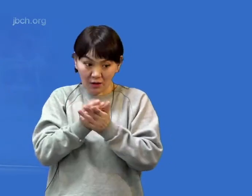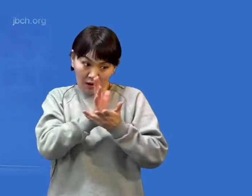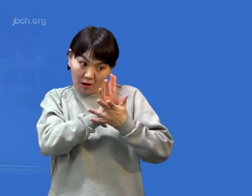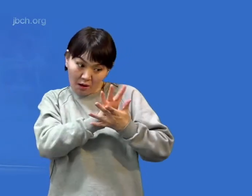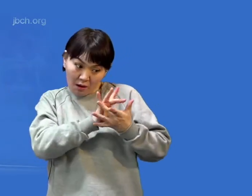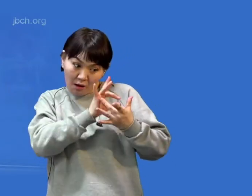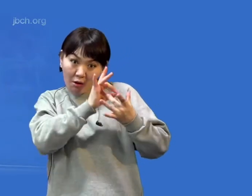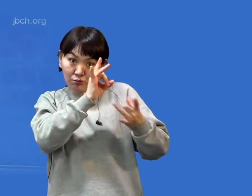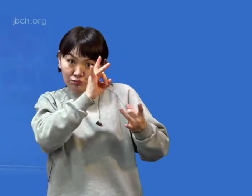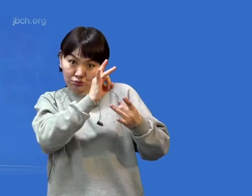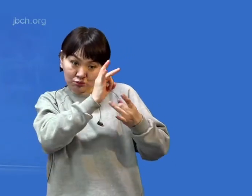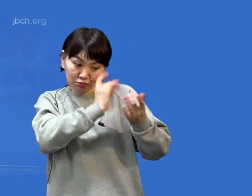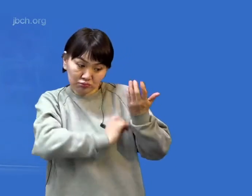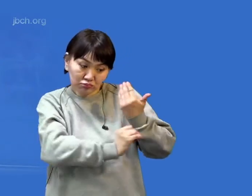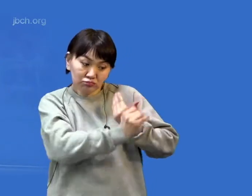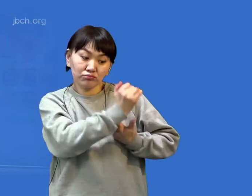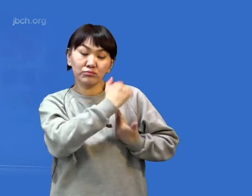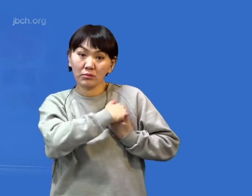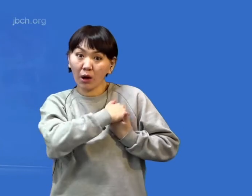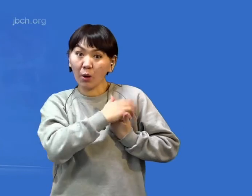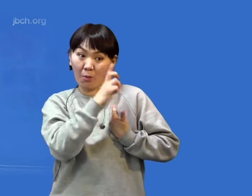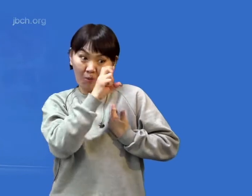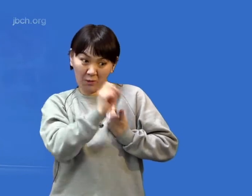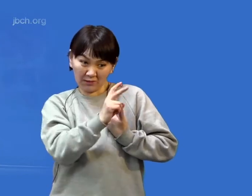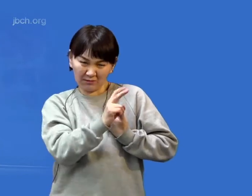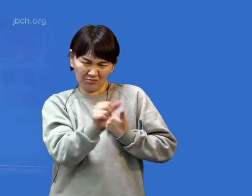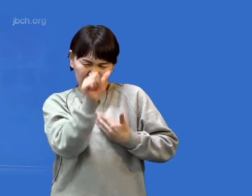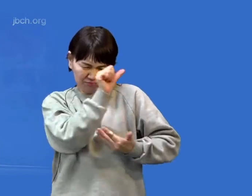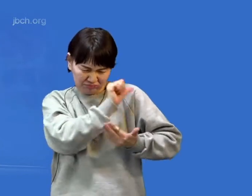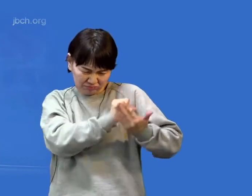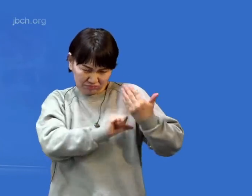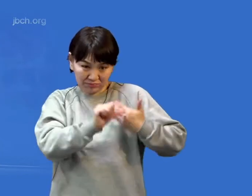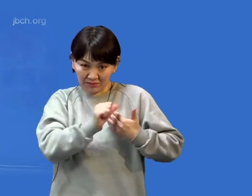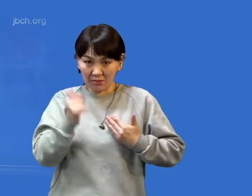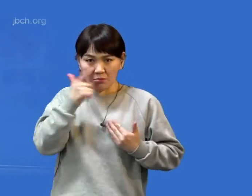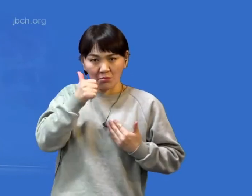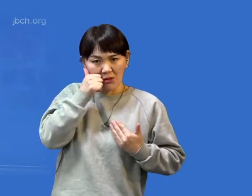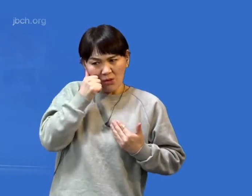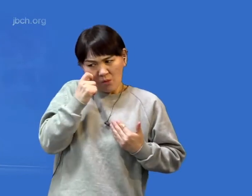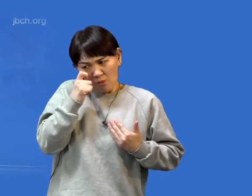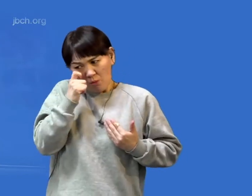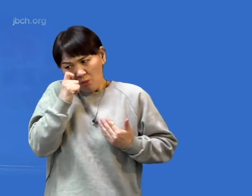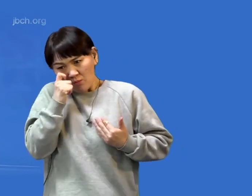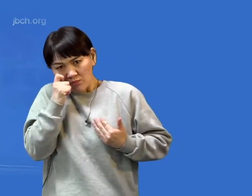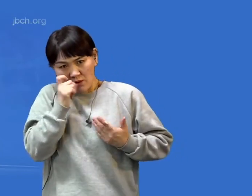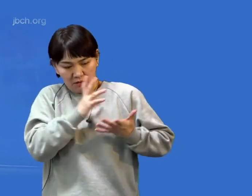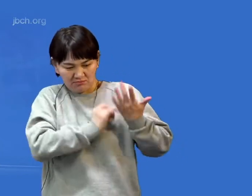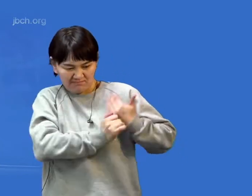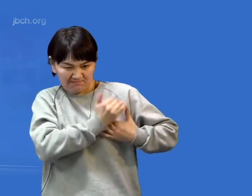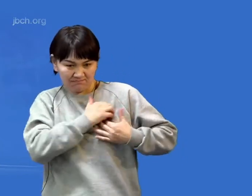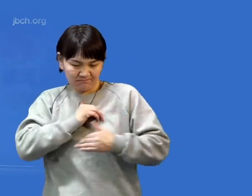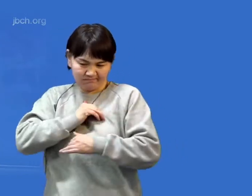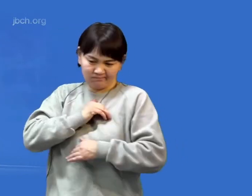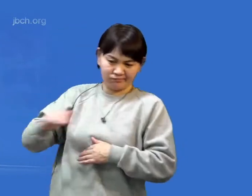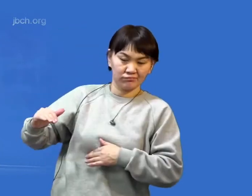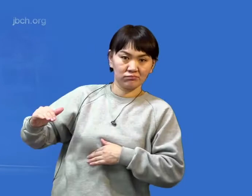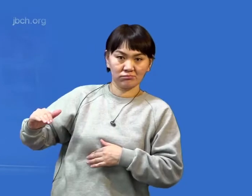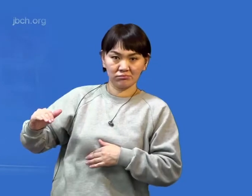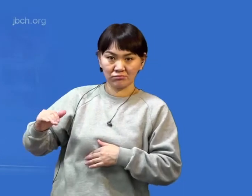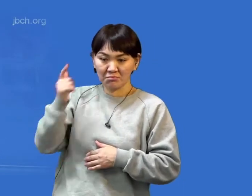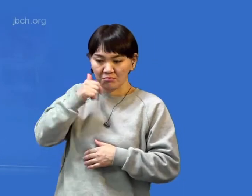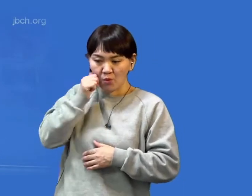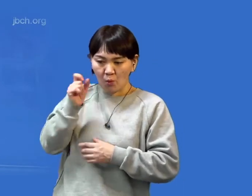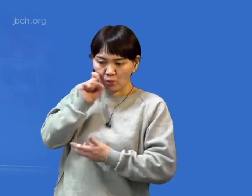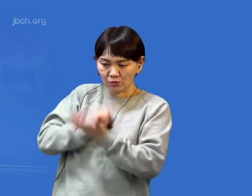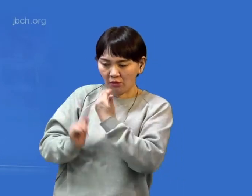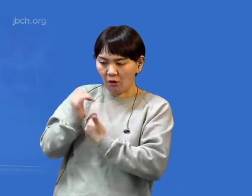нэ. Тийм учраас ариун сүнсээр явах юм бол махуудын хүслээ гүйцэлдүүлэх бай гэсэн. Ариун сүнсээр